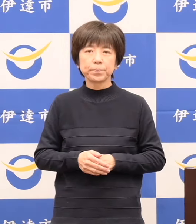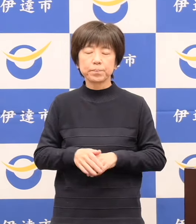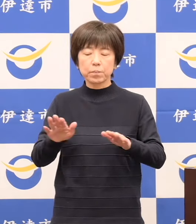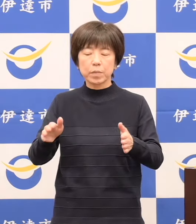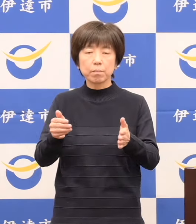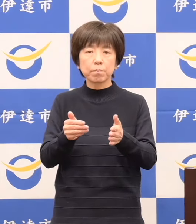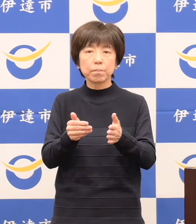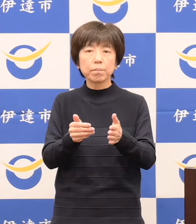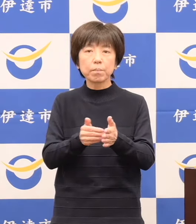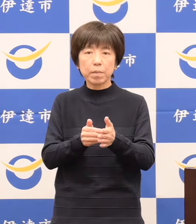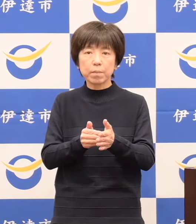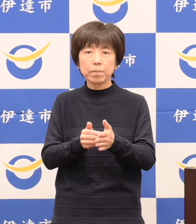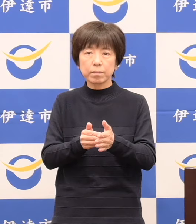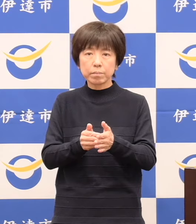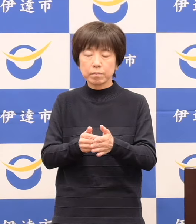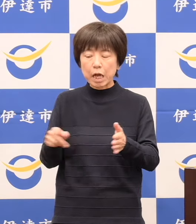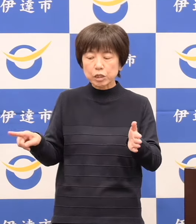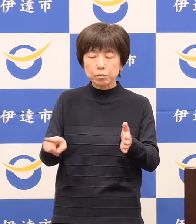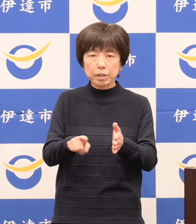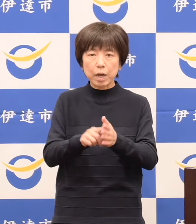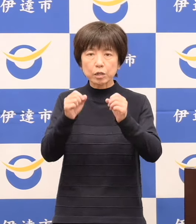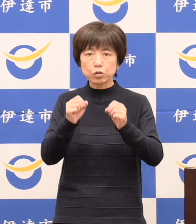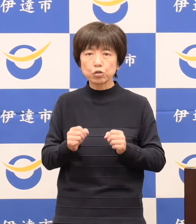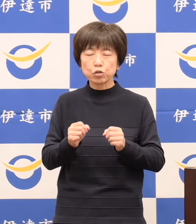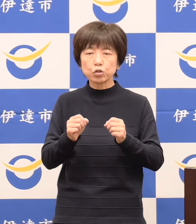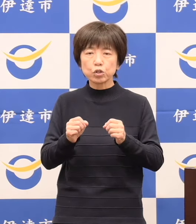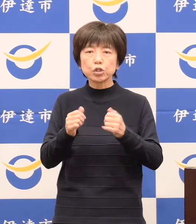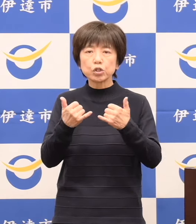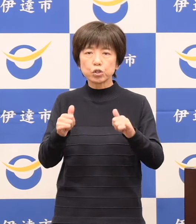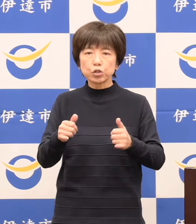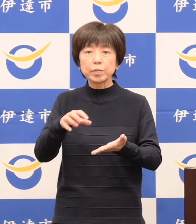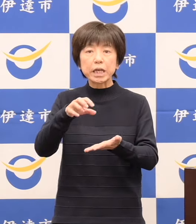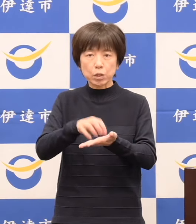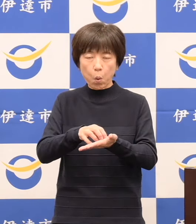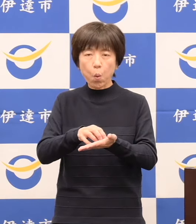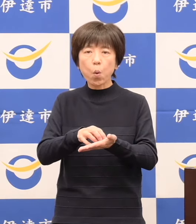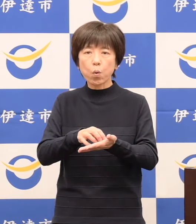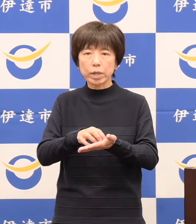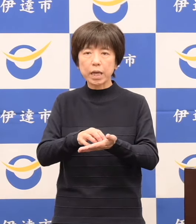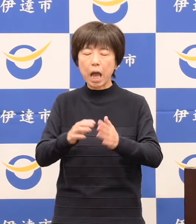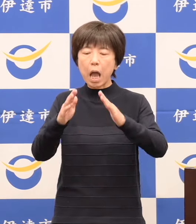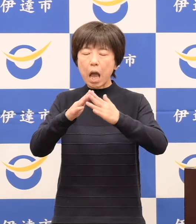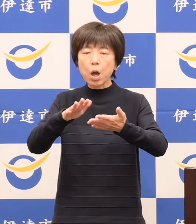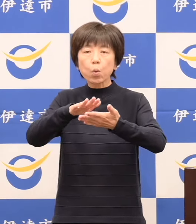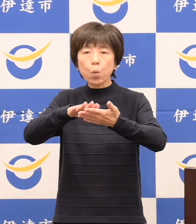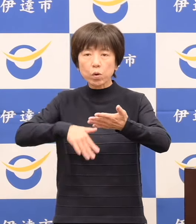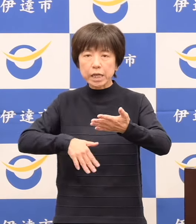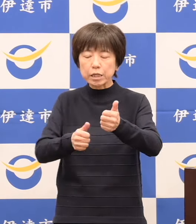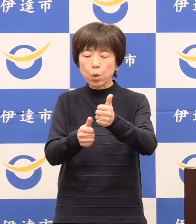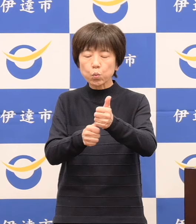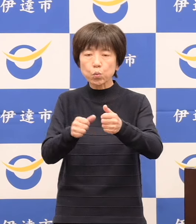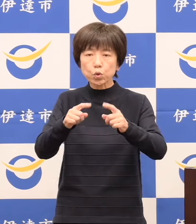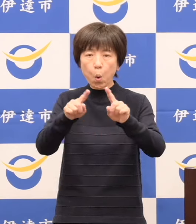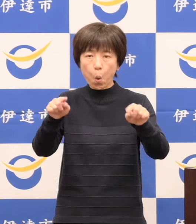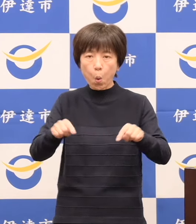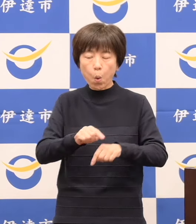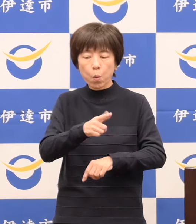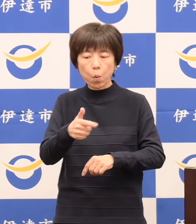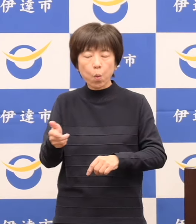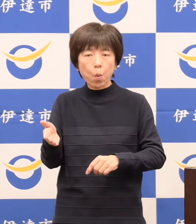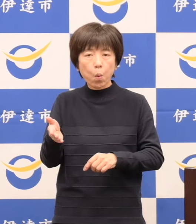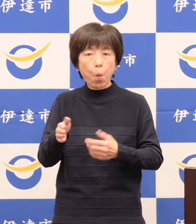今まで進めておりました住民票やそれから戸籍の付票、そういったものに加えま